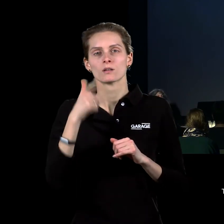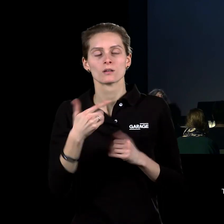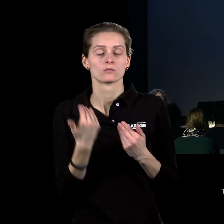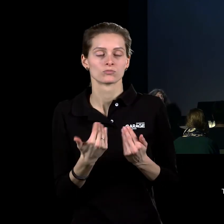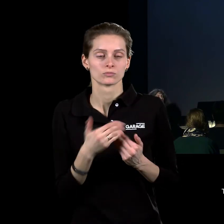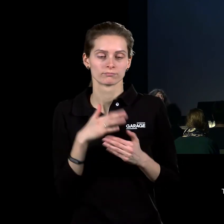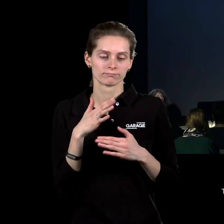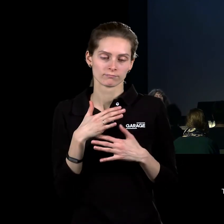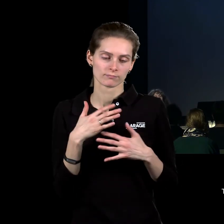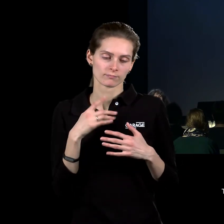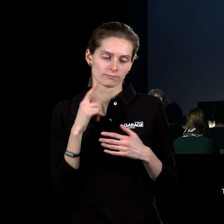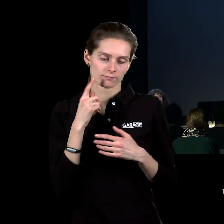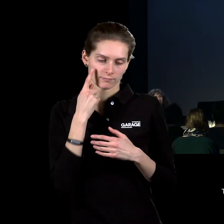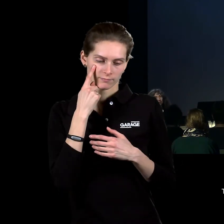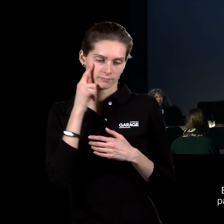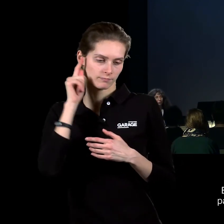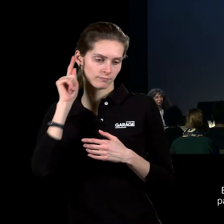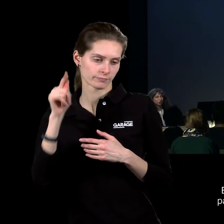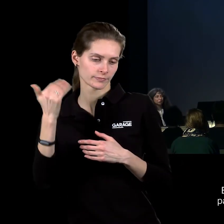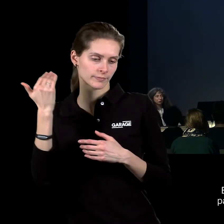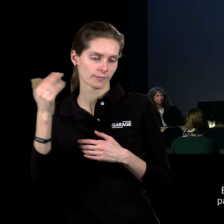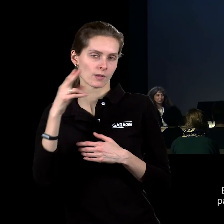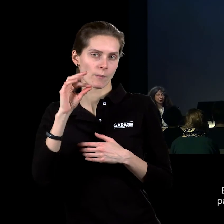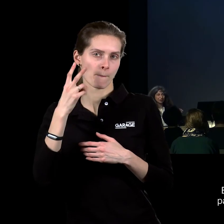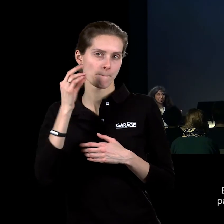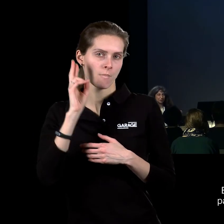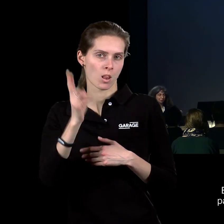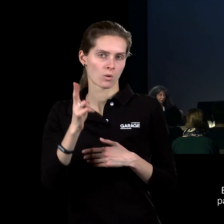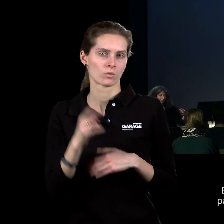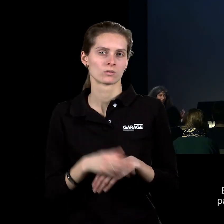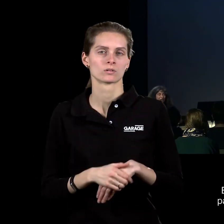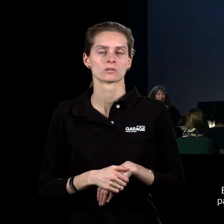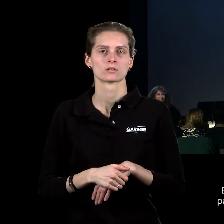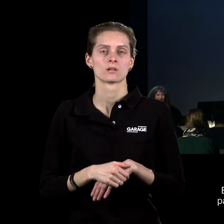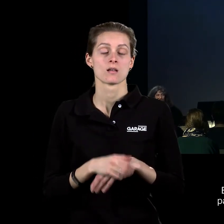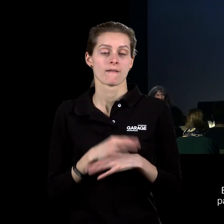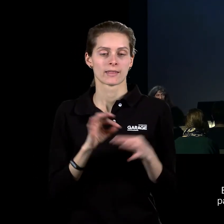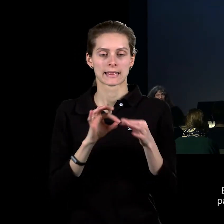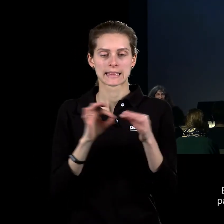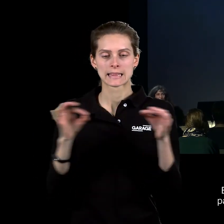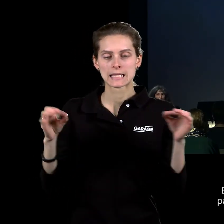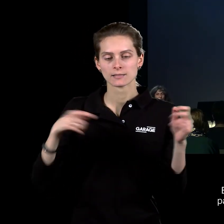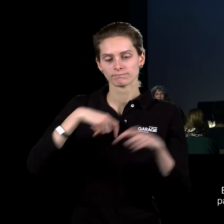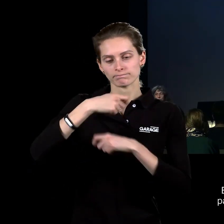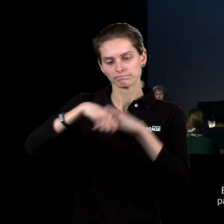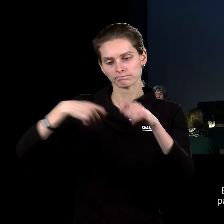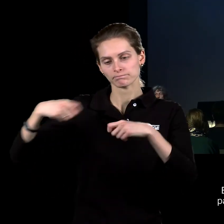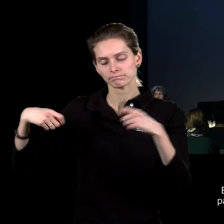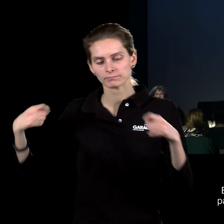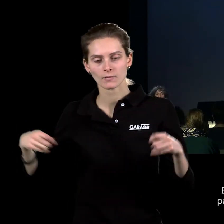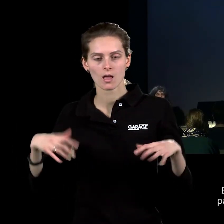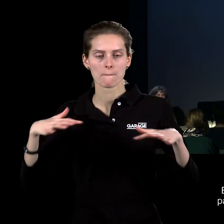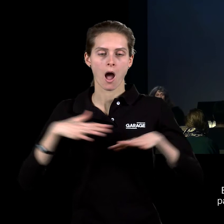больше начинает ценить Поллока. И, собственно говоря, вот эти переплетения нити, вот эта как бы паутина, это